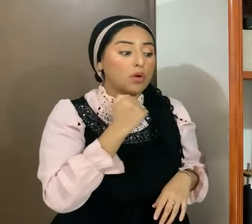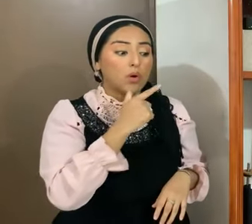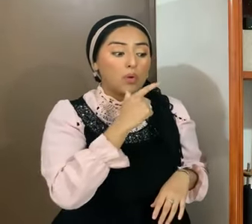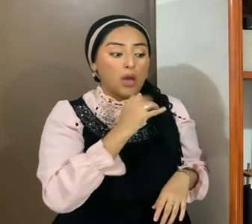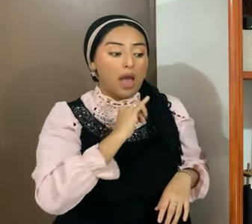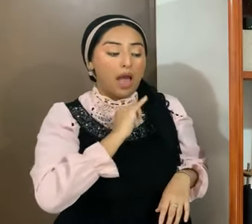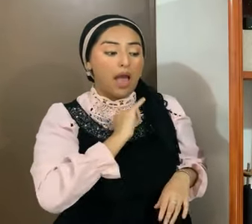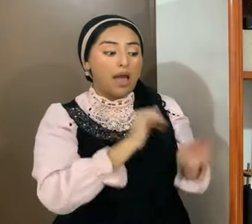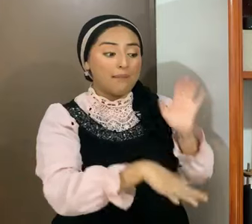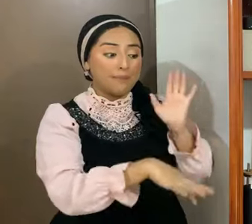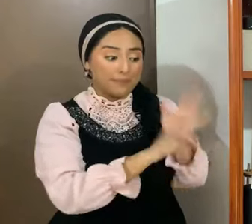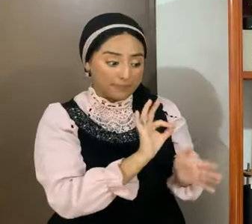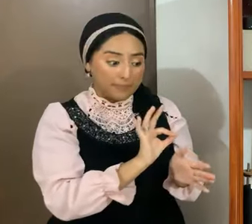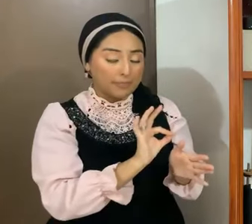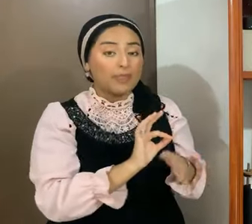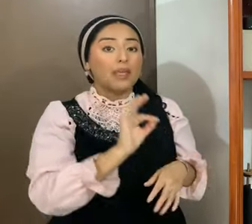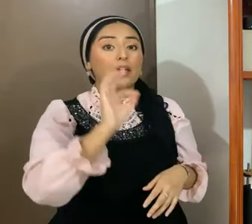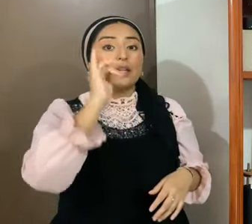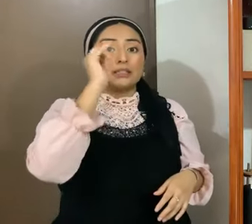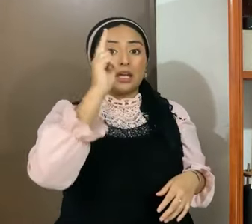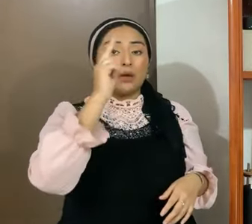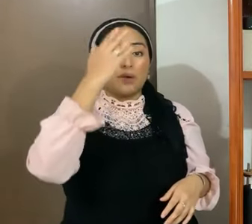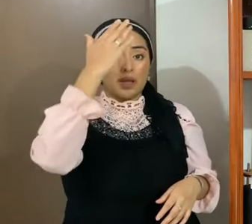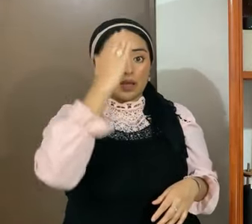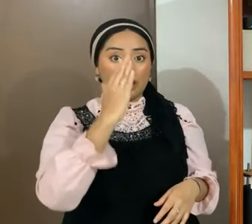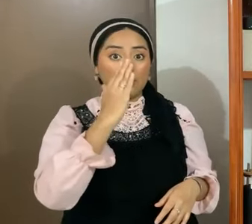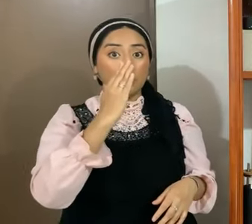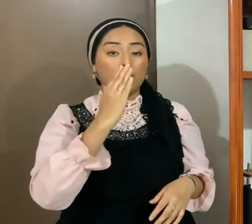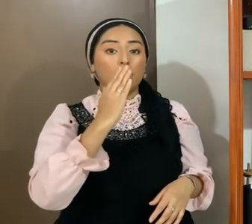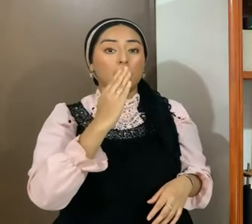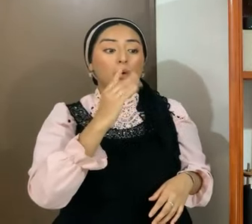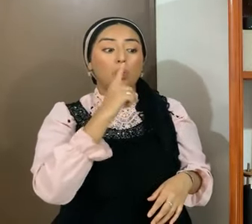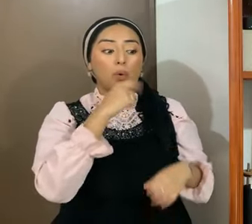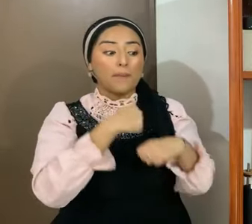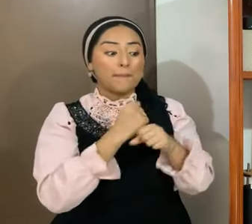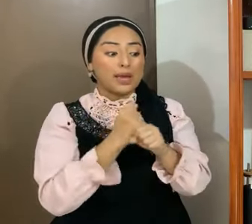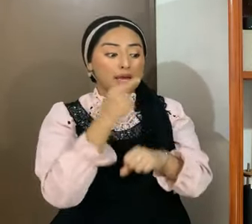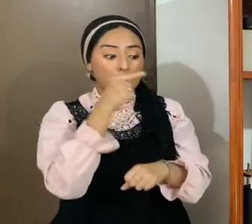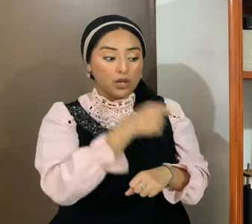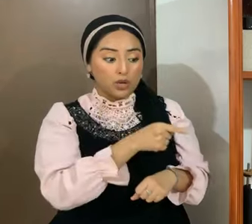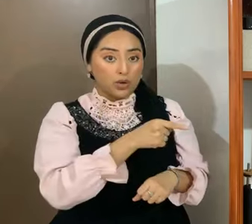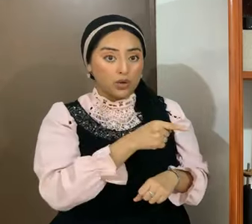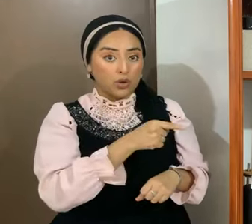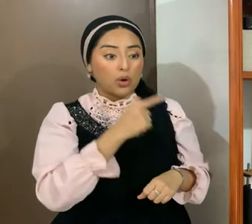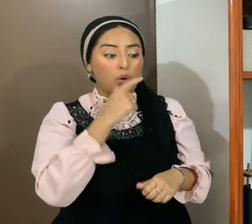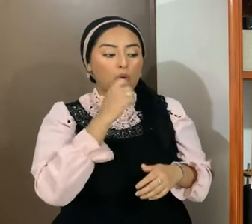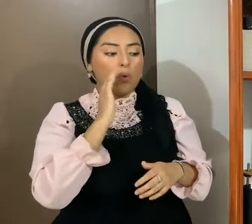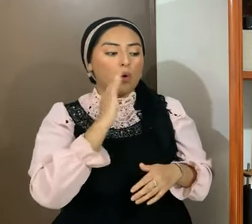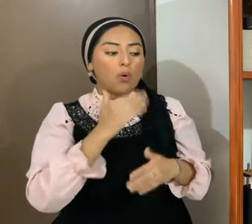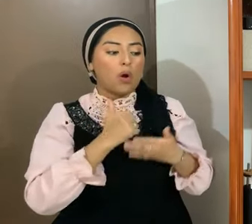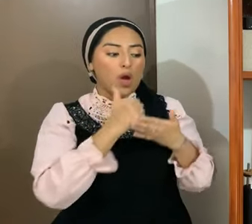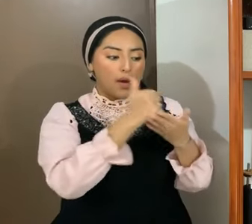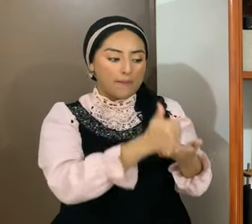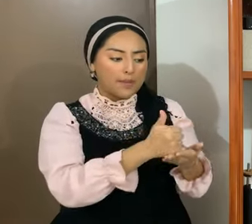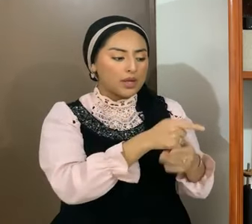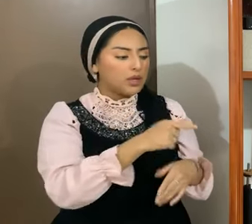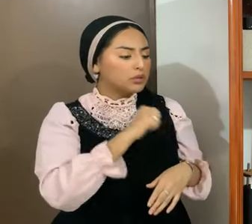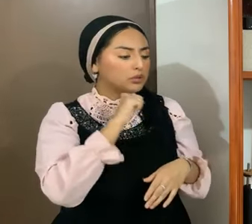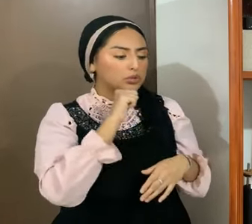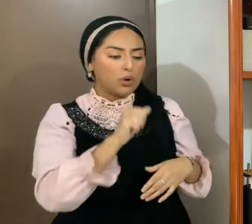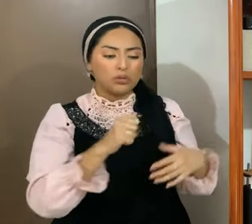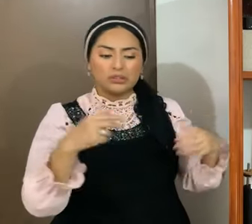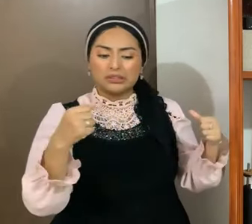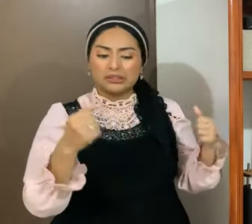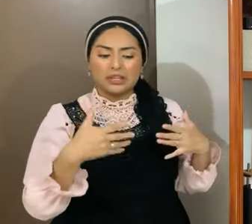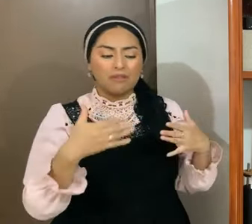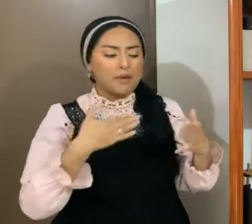Eterno. ¡Qué tremendo! Así dice Yahweh, hacedor tuyo, el que te formó desde el vientre, el cual te ayudará. No temas,